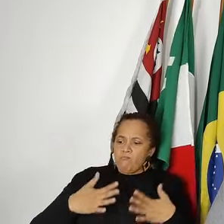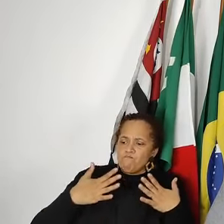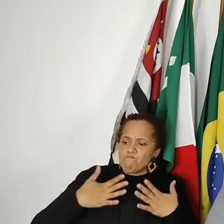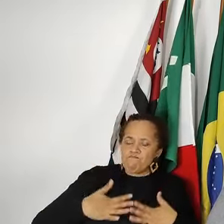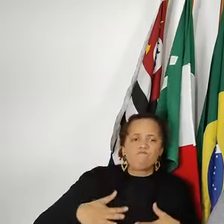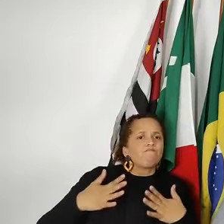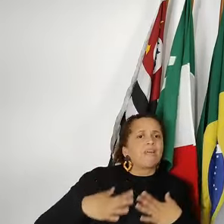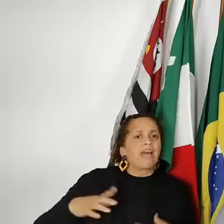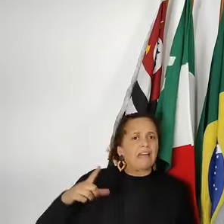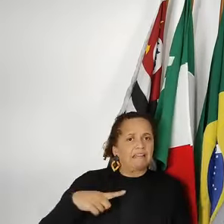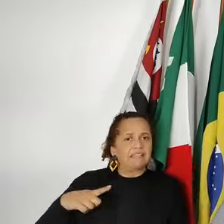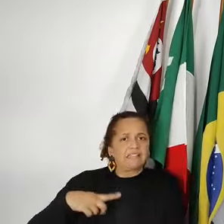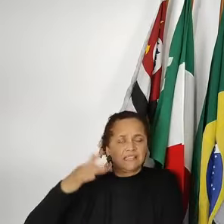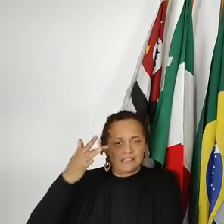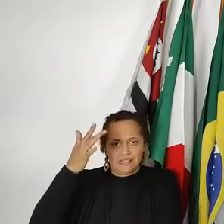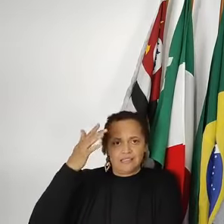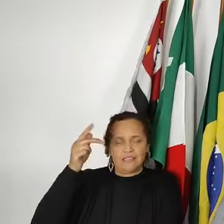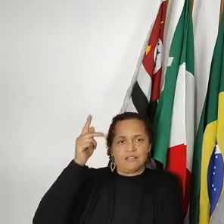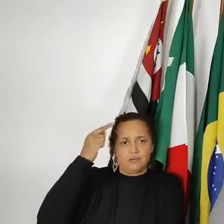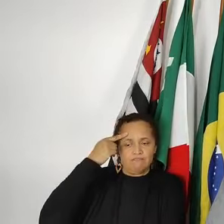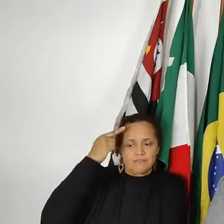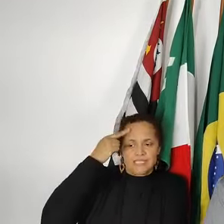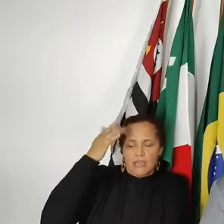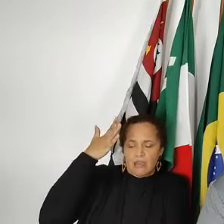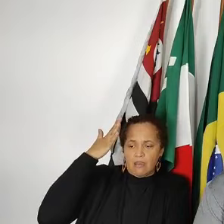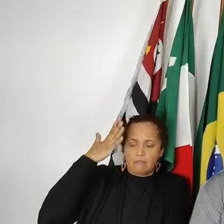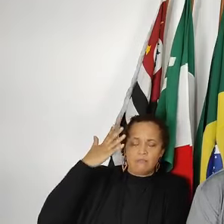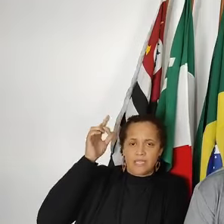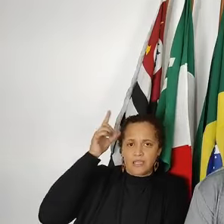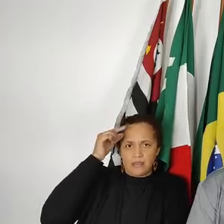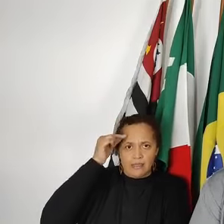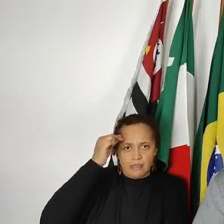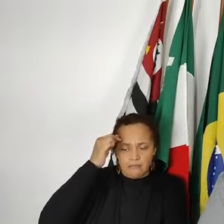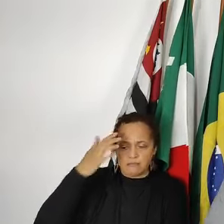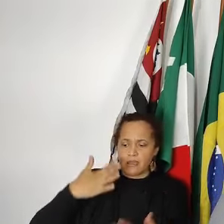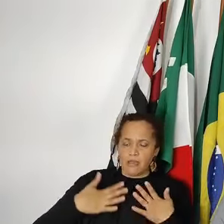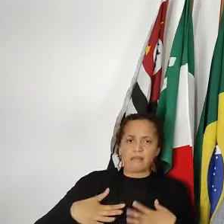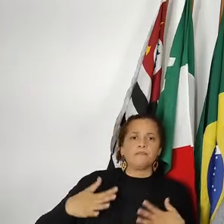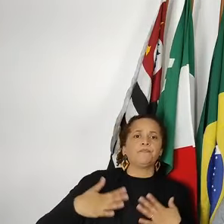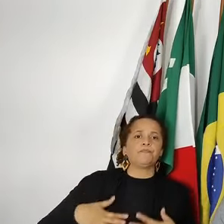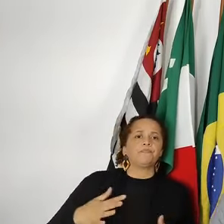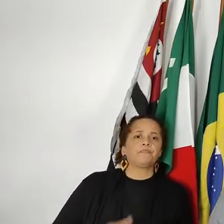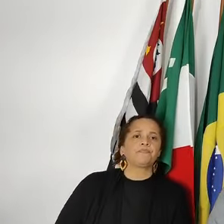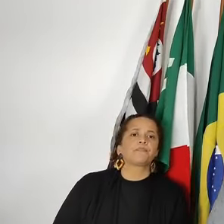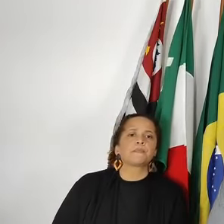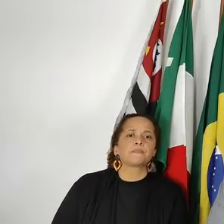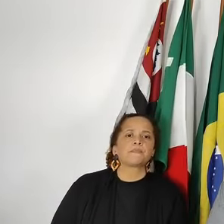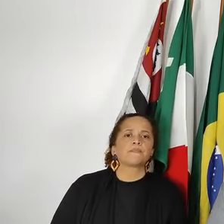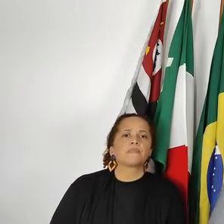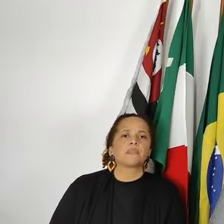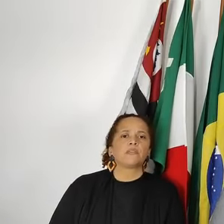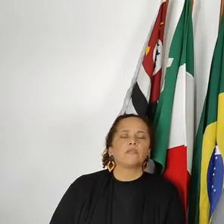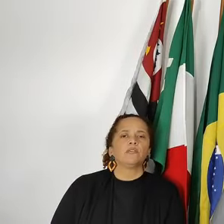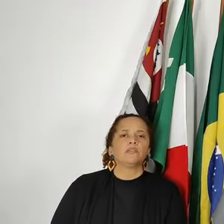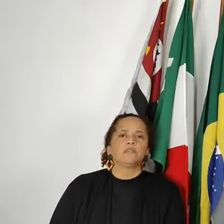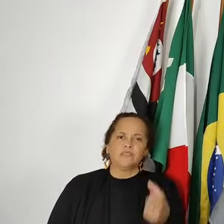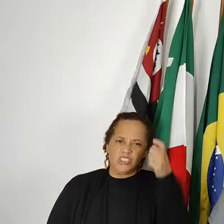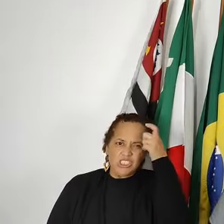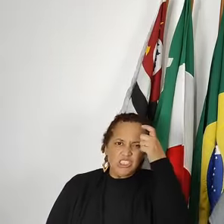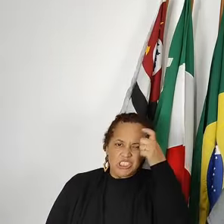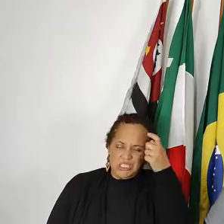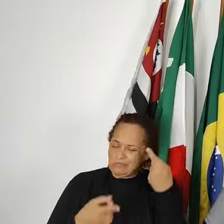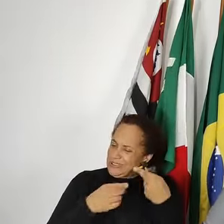dar tranquilidade à sua mente. Realmente o inimigo tem atacado e o mundo tem dado isso, né? O excesso de